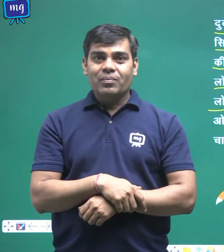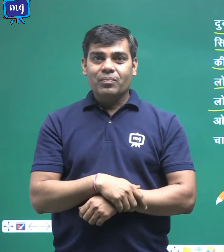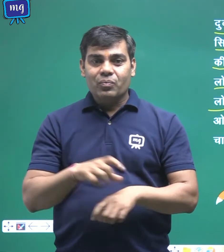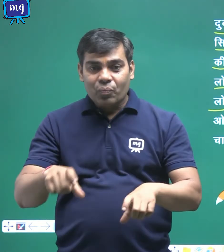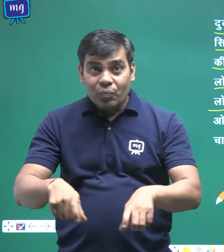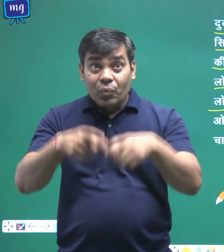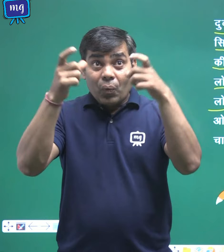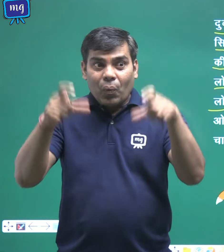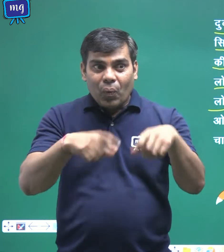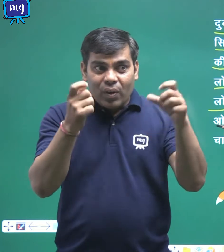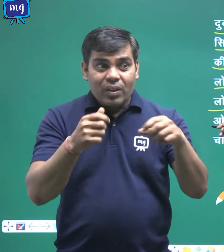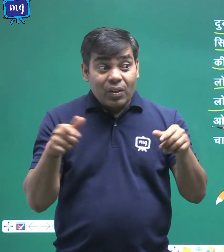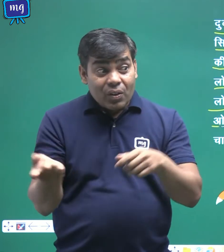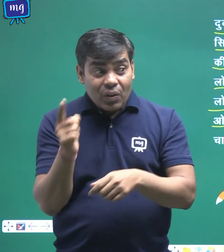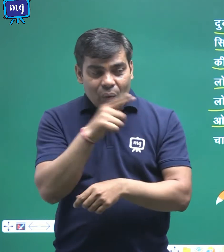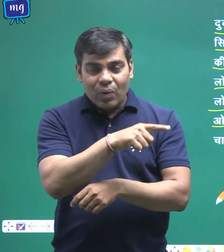जंगल की ओर